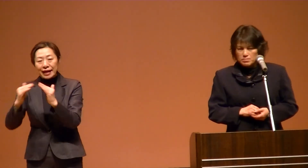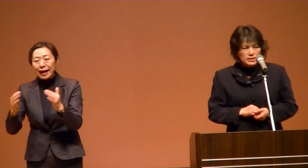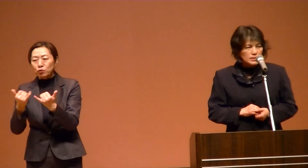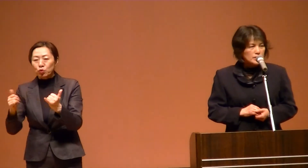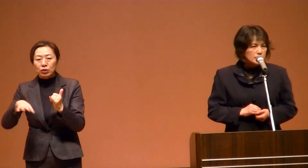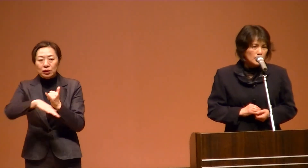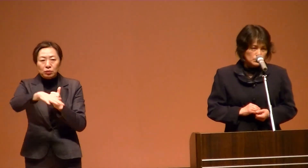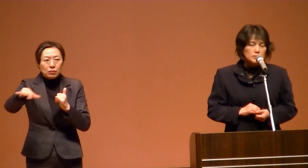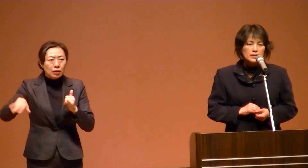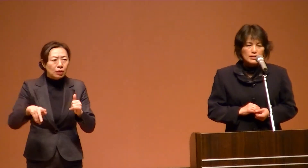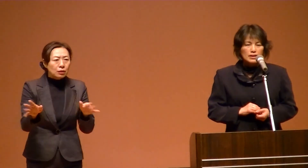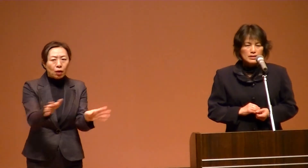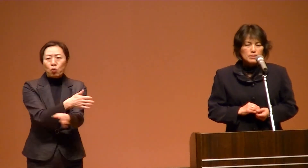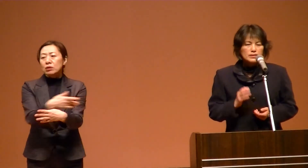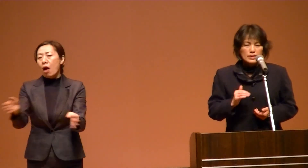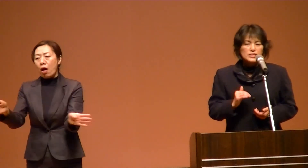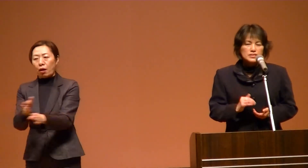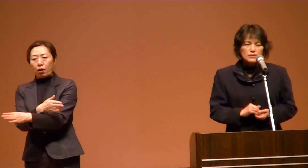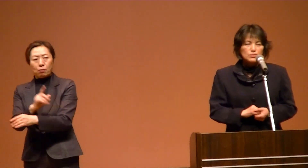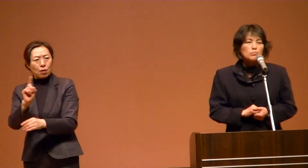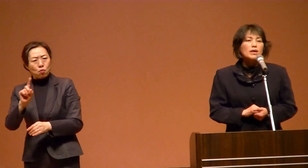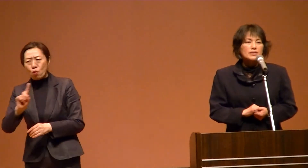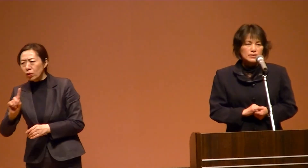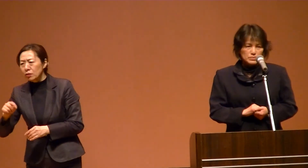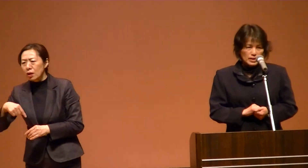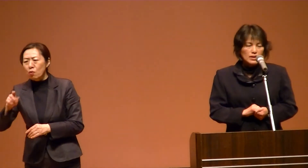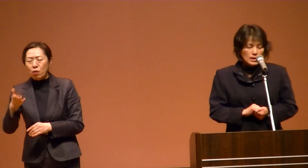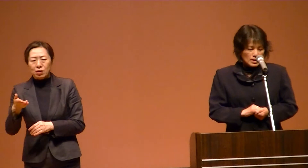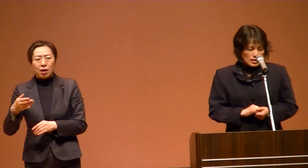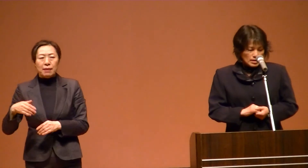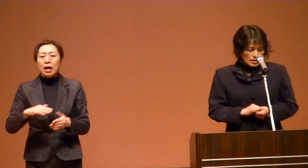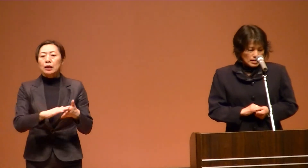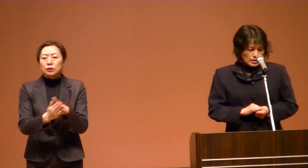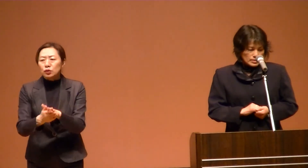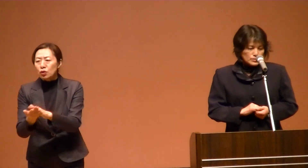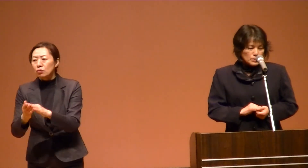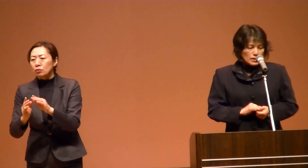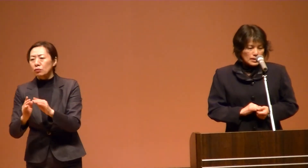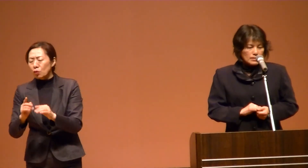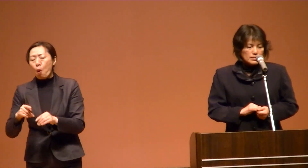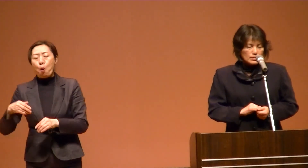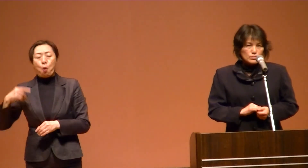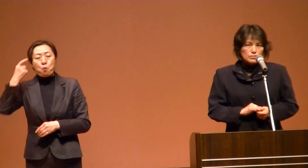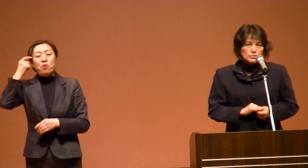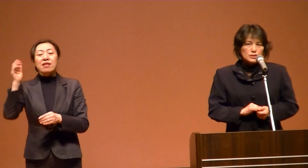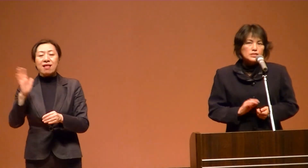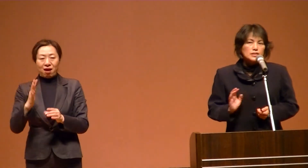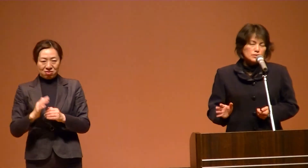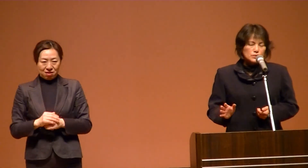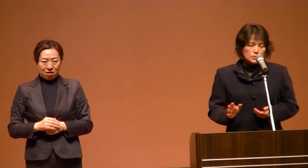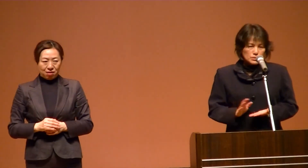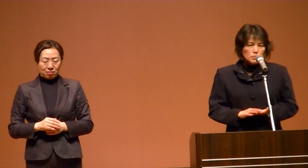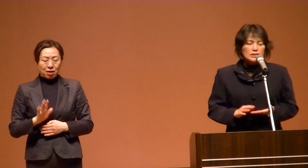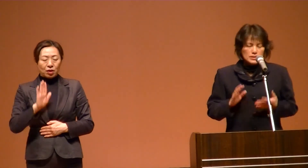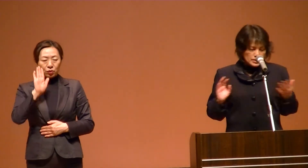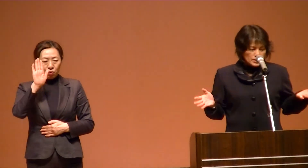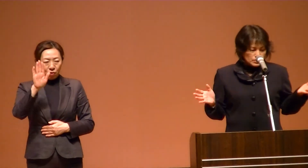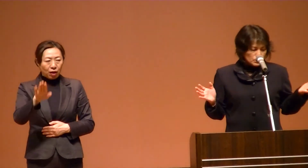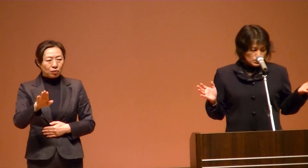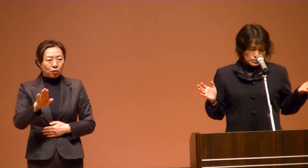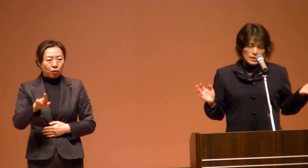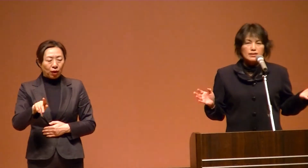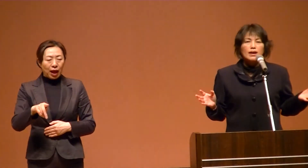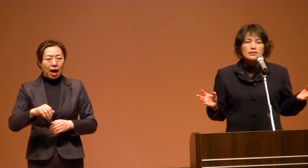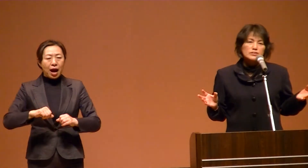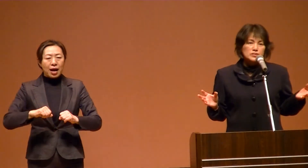どこにみんな行ったのみたいな、まさか死んでると思わないので、でそれからあの死んでる人よりもまず生きて